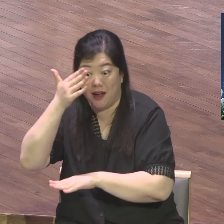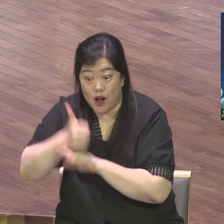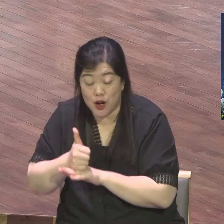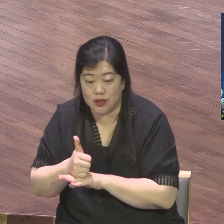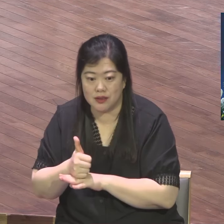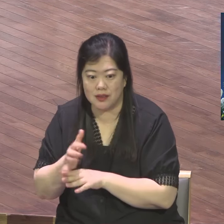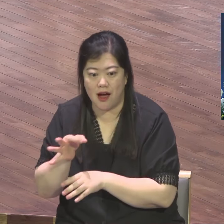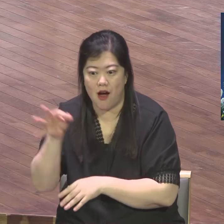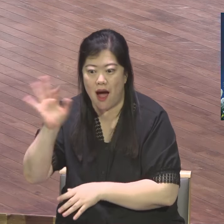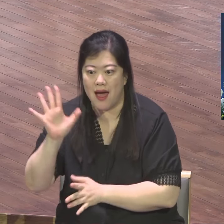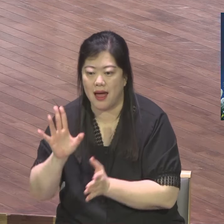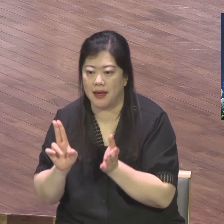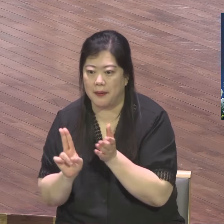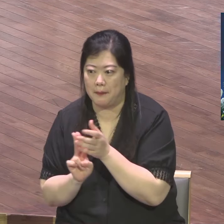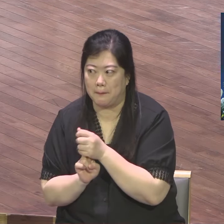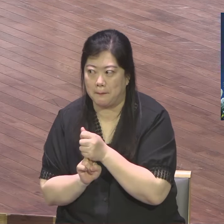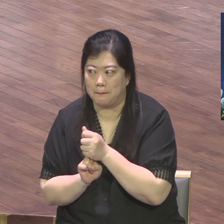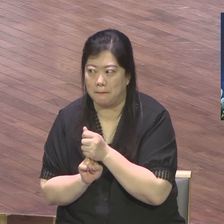하나님